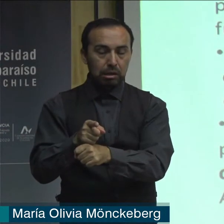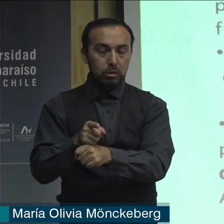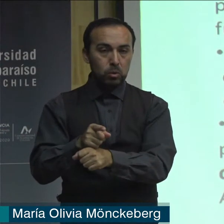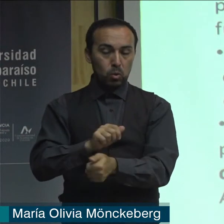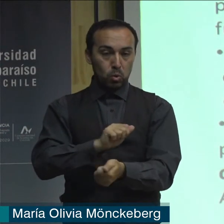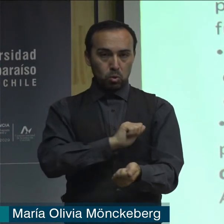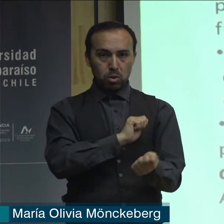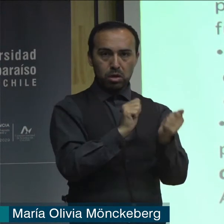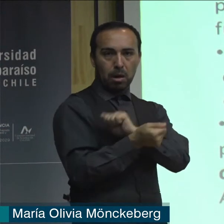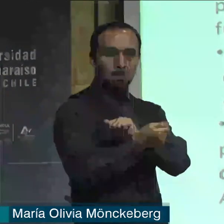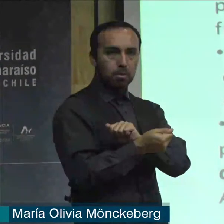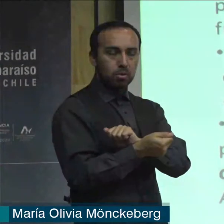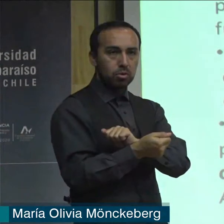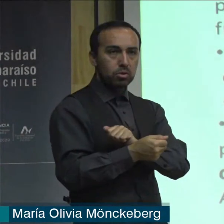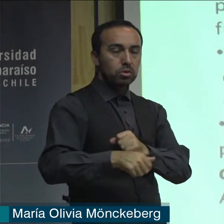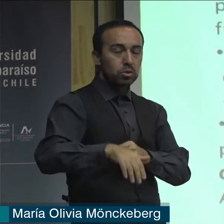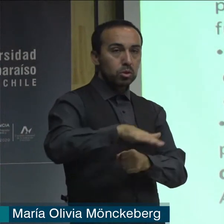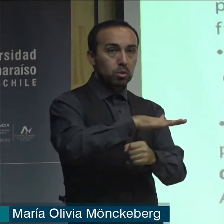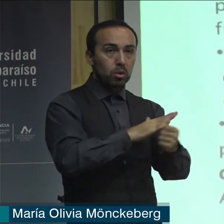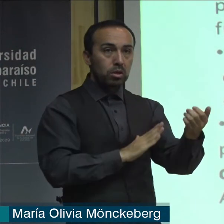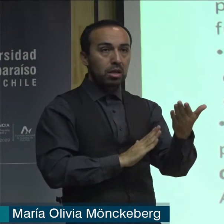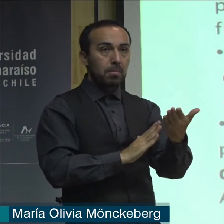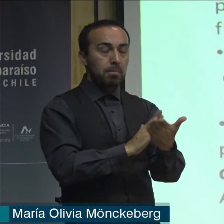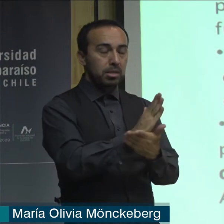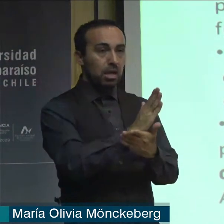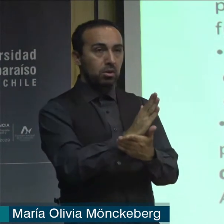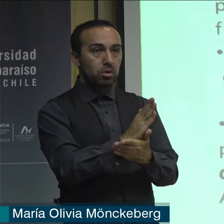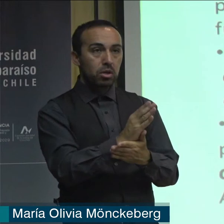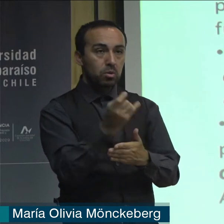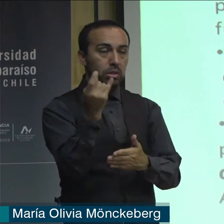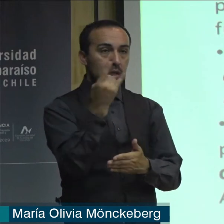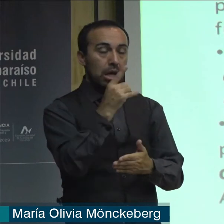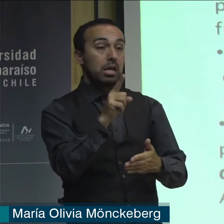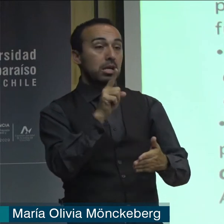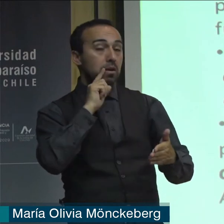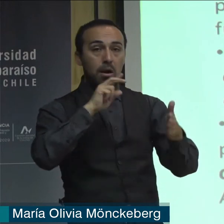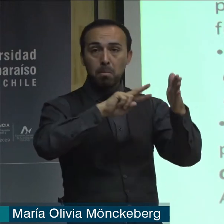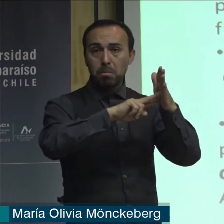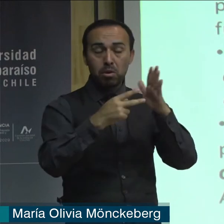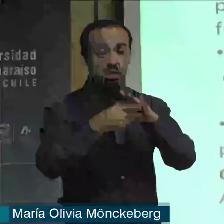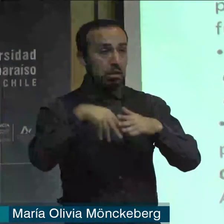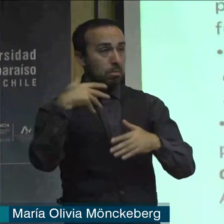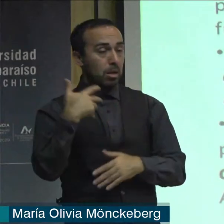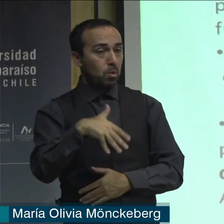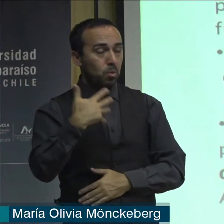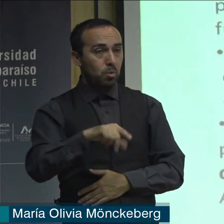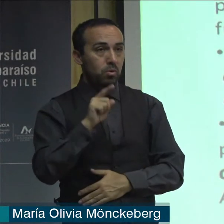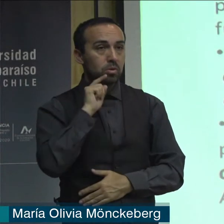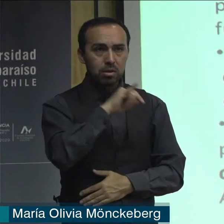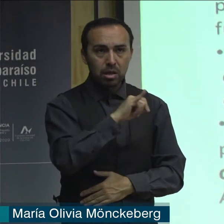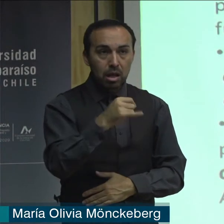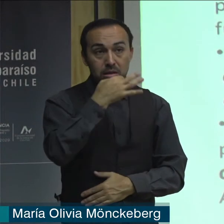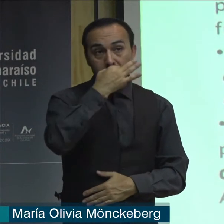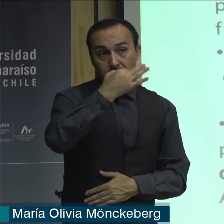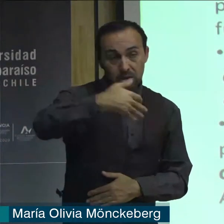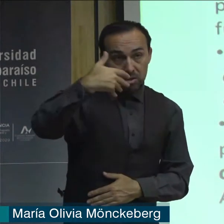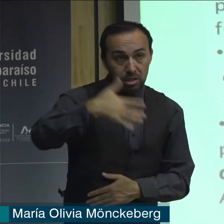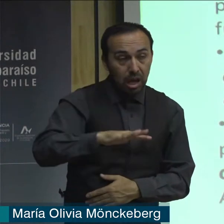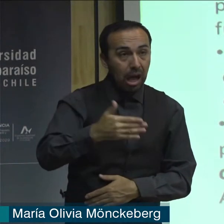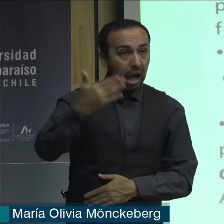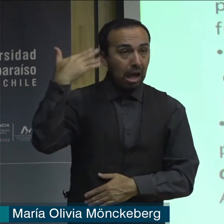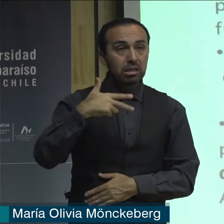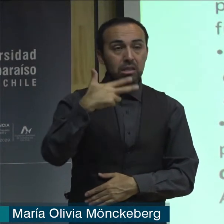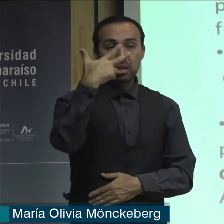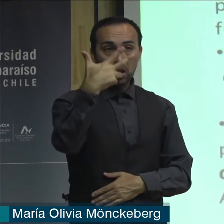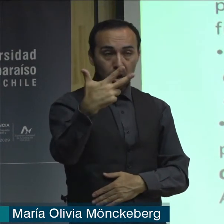que ya van golpeando en las universidades públicas ya había dicho que las ocho universidades eran todos integrantes